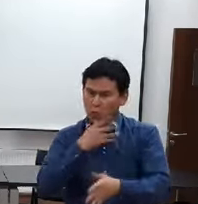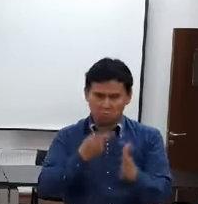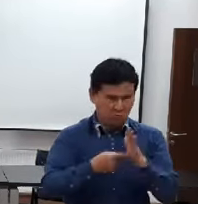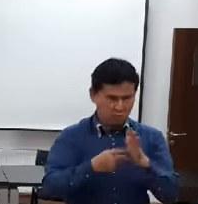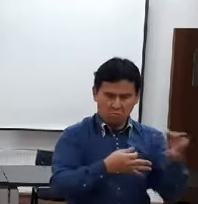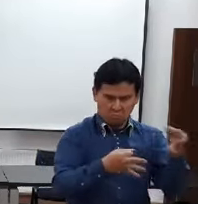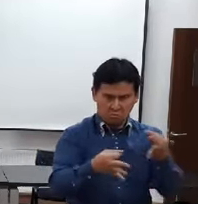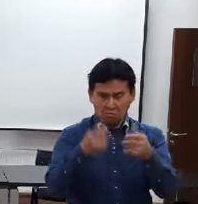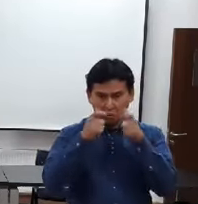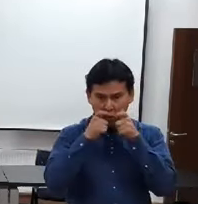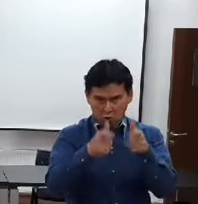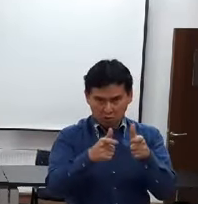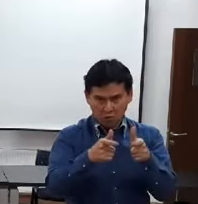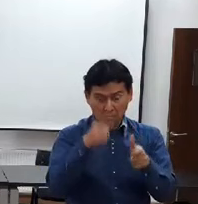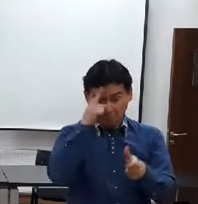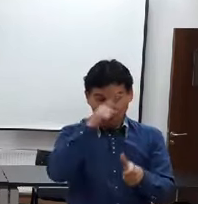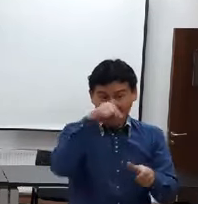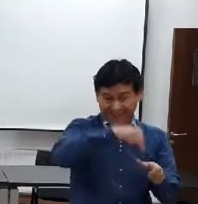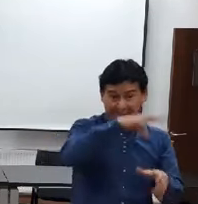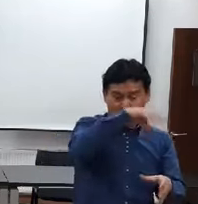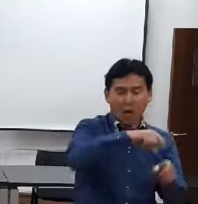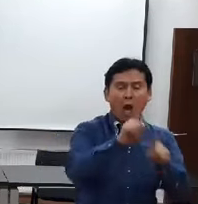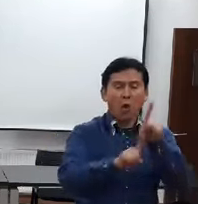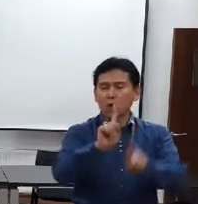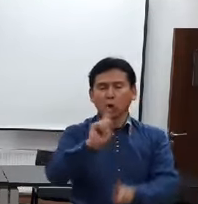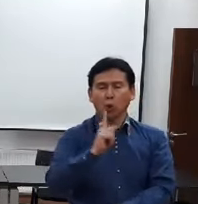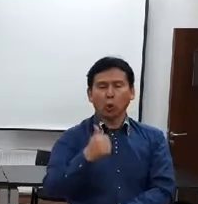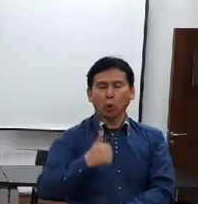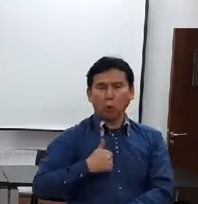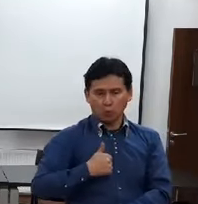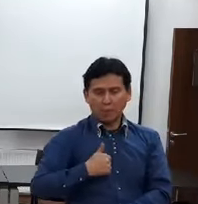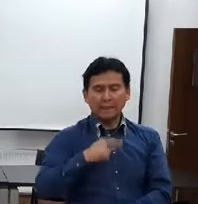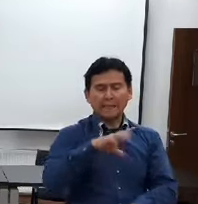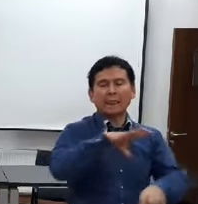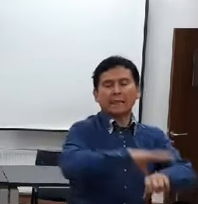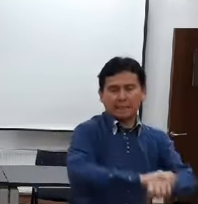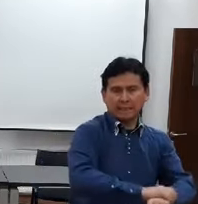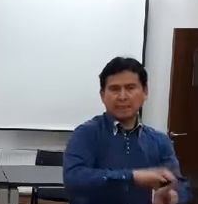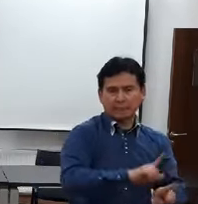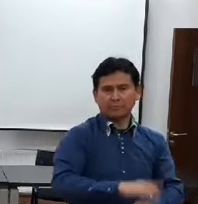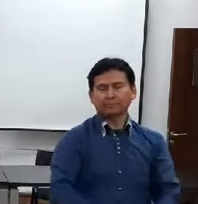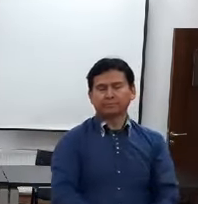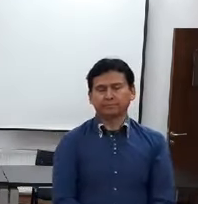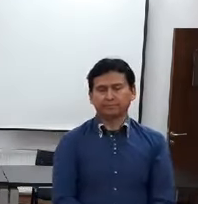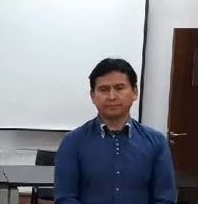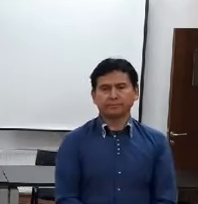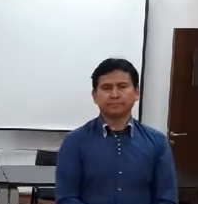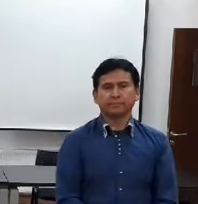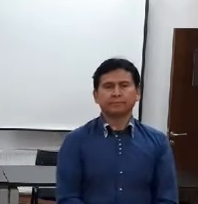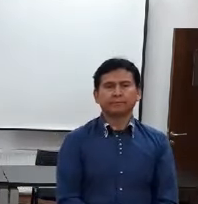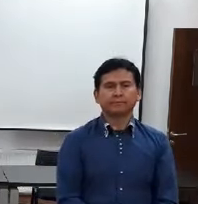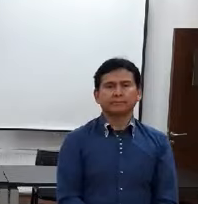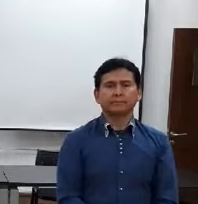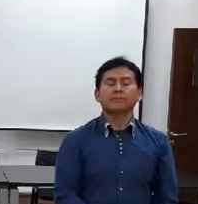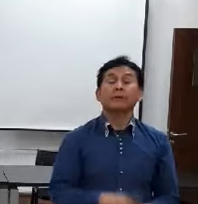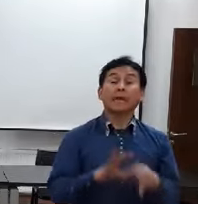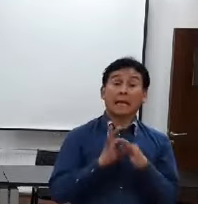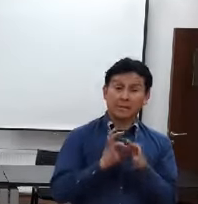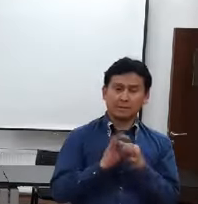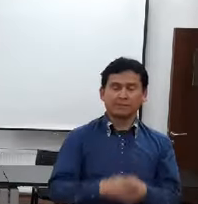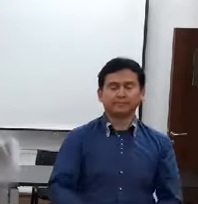controla, pero dentro de ese universo hay algunas que no cumplen y esas son las que son detenidas. Muchas gracias, general.